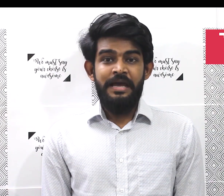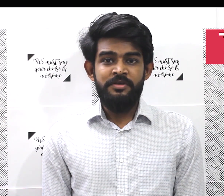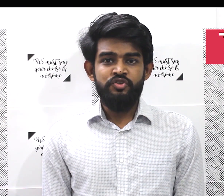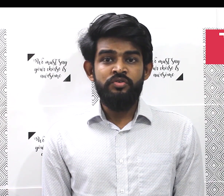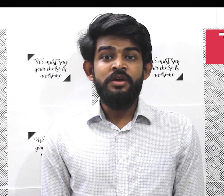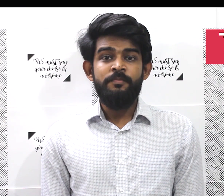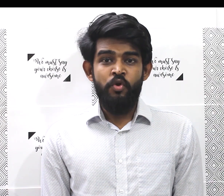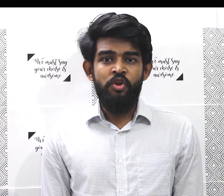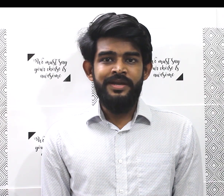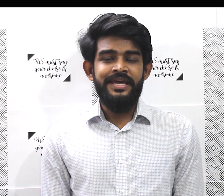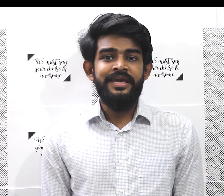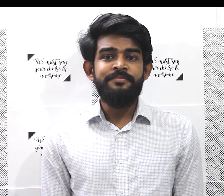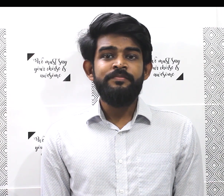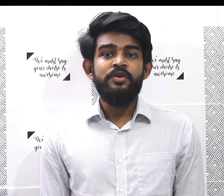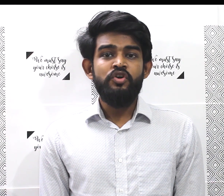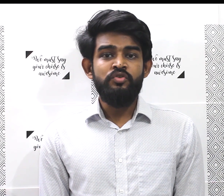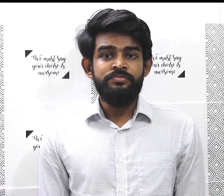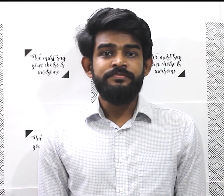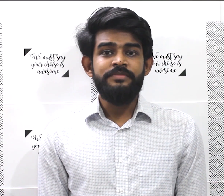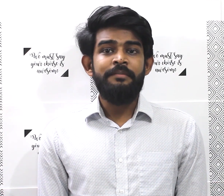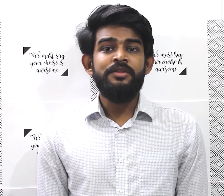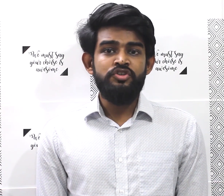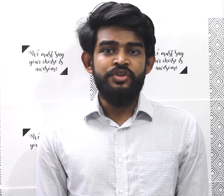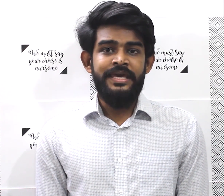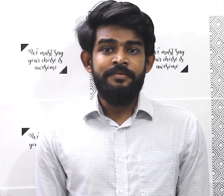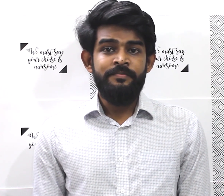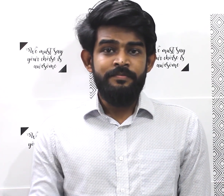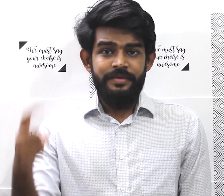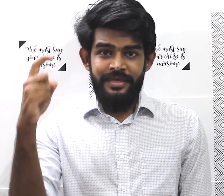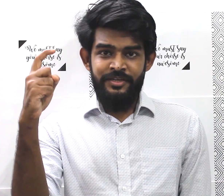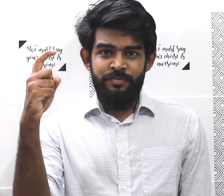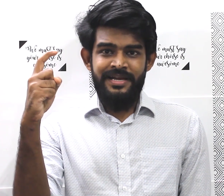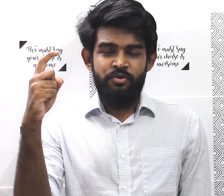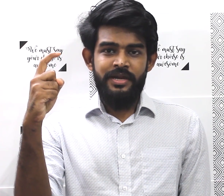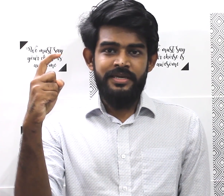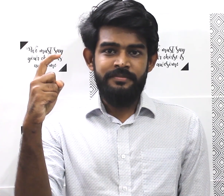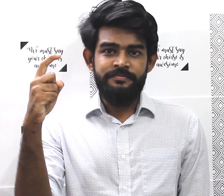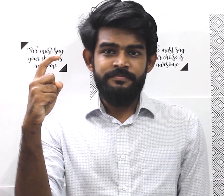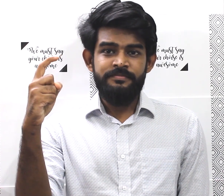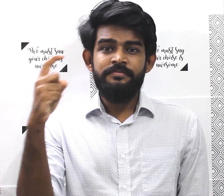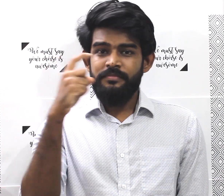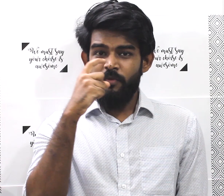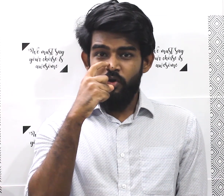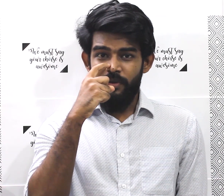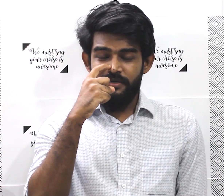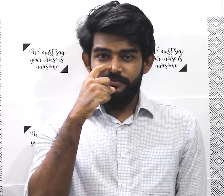আমরা যখন মঙ্গলবার দেখাই তখন আমরা তর্জনীকে একটু বাঁকা করে রাখি, মঙ্গলবার।